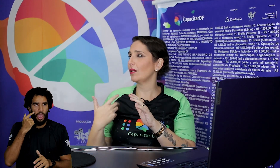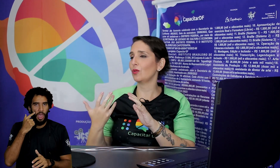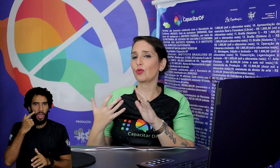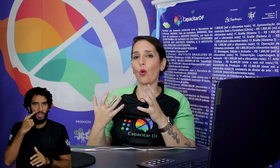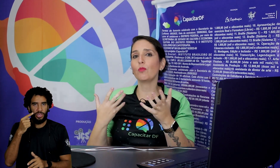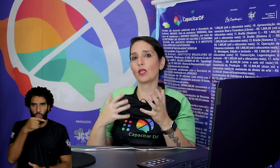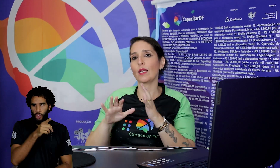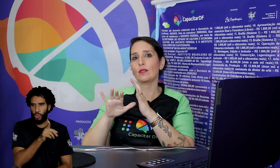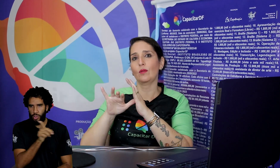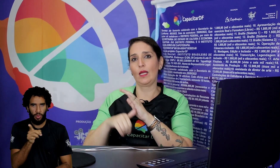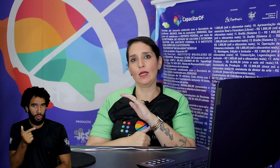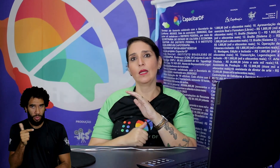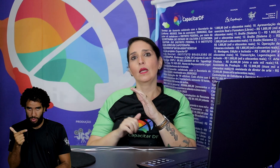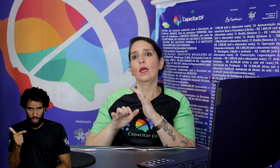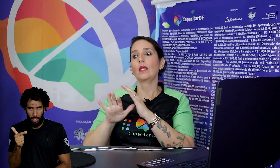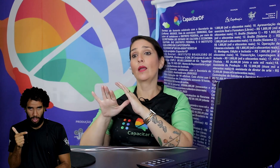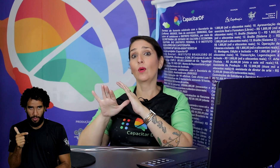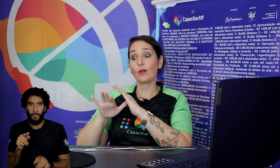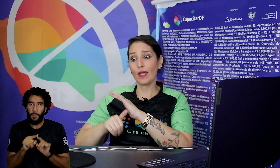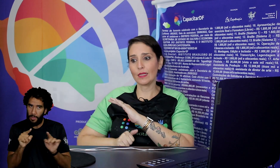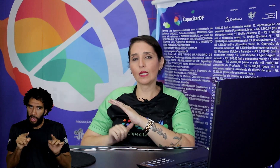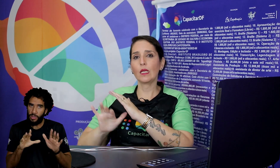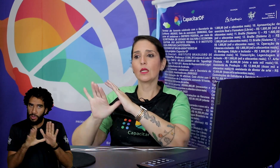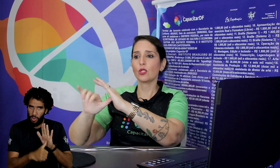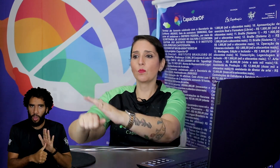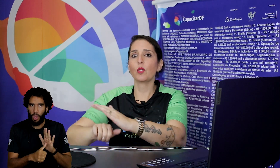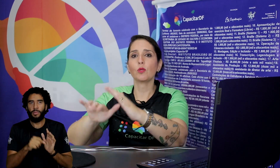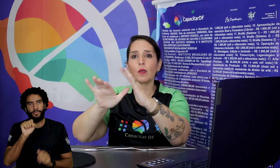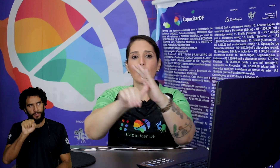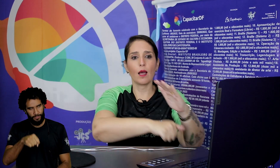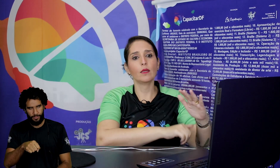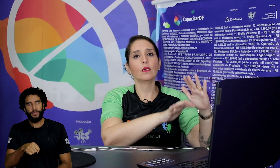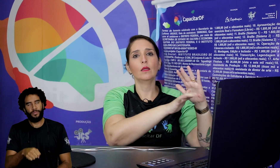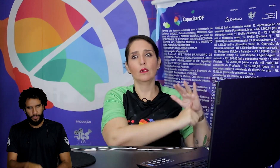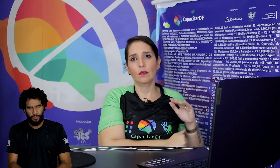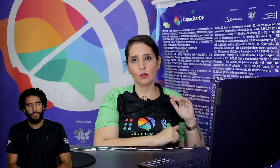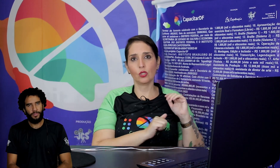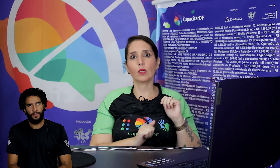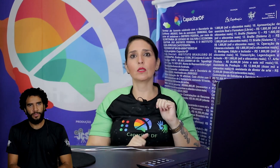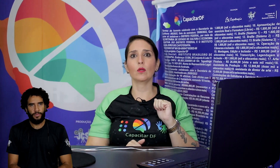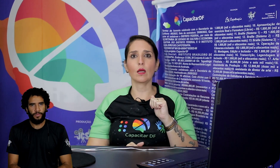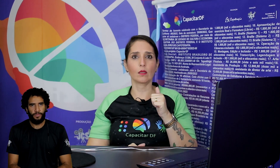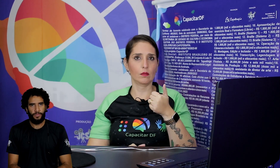usam como gesto, né? E aí, quando é esse aqui, a gente pode pegar e